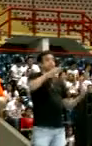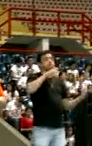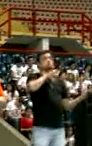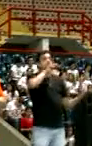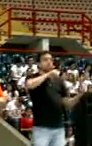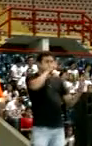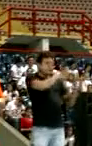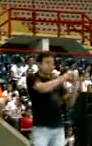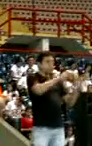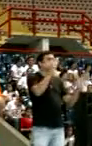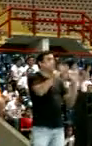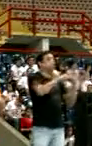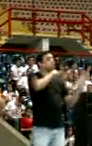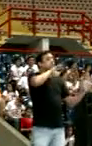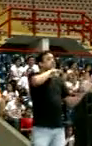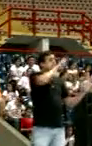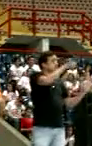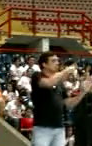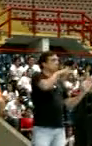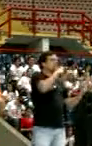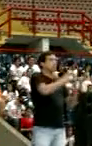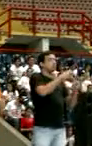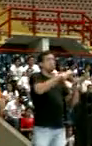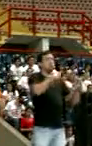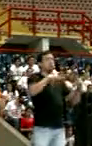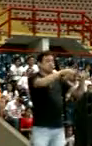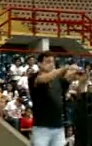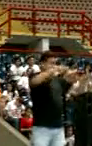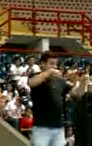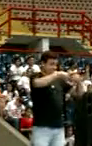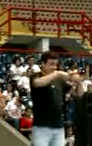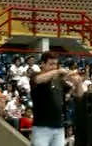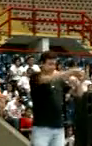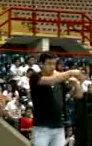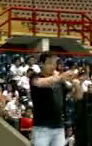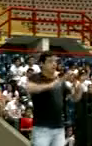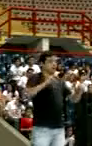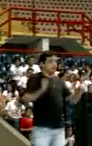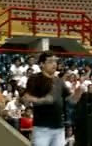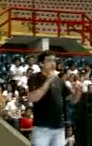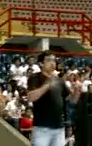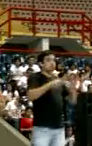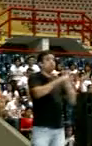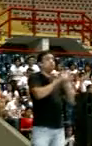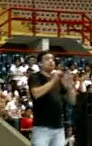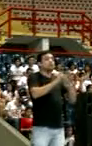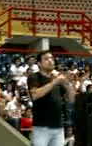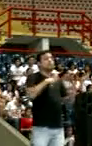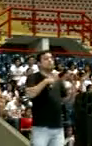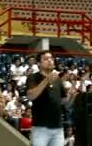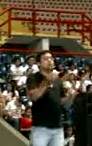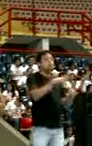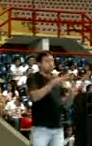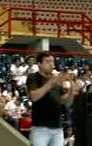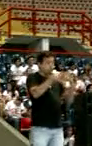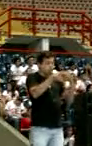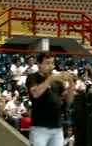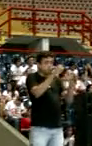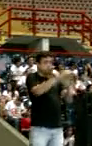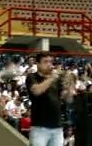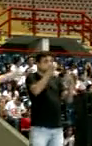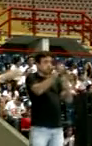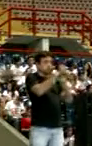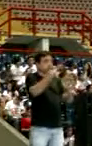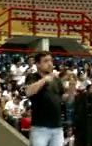Paga. Tudo paga imposto. O cara não é dono da terra, ele se aproveita disso. Aí tem uma nova classe social